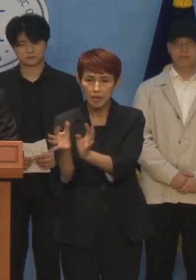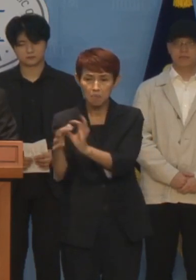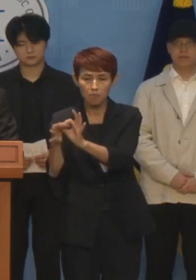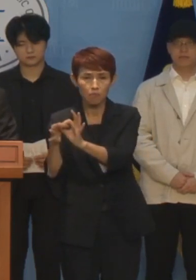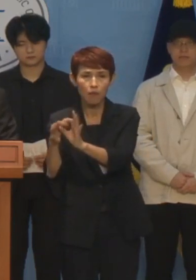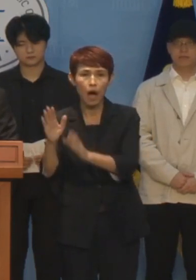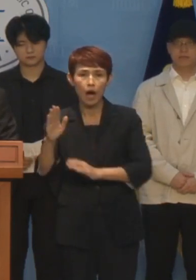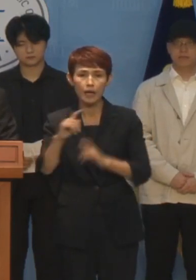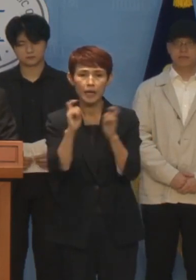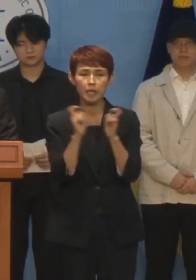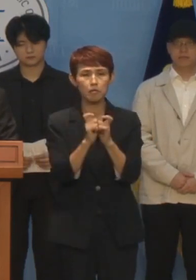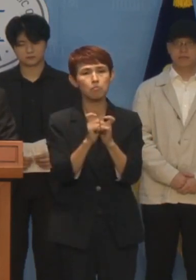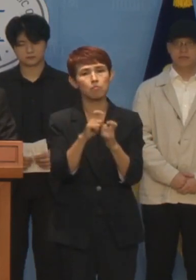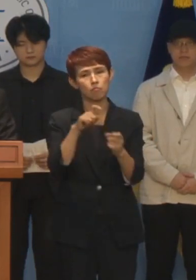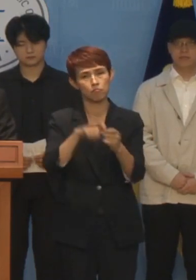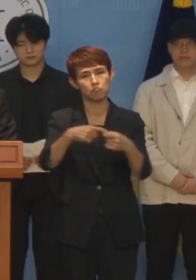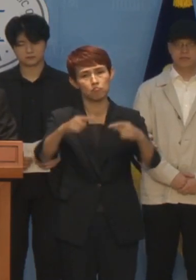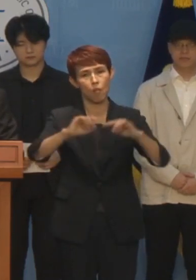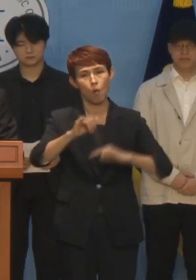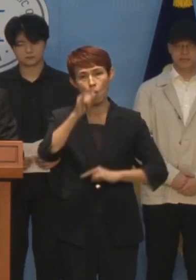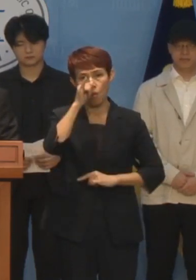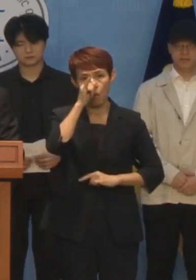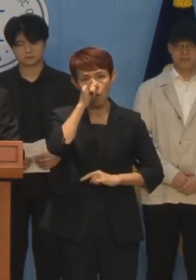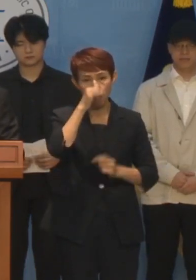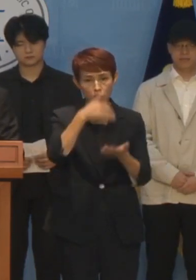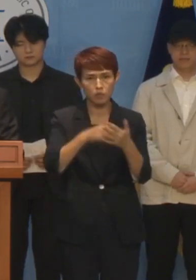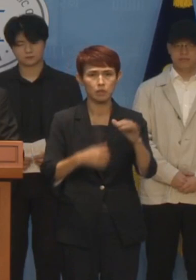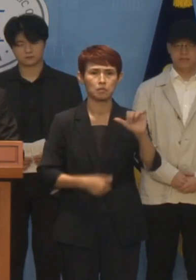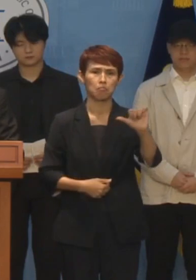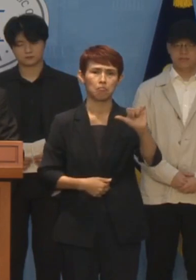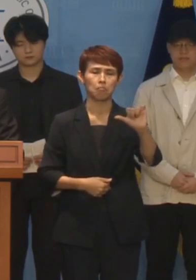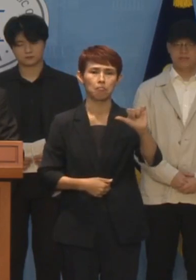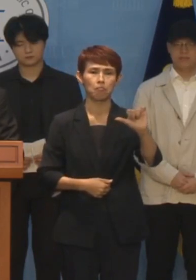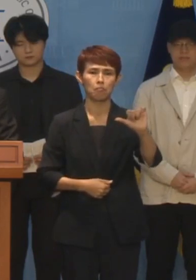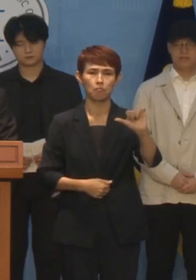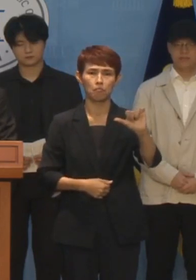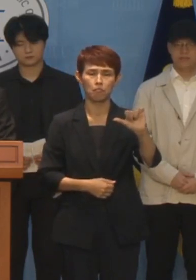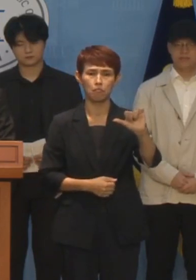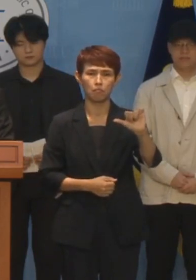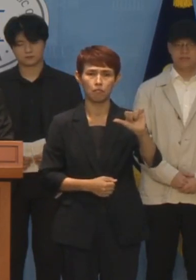아닌 개인 자격으로 참여한 청년은 5명에 불과했다고 합니다.